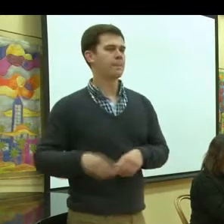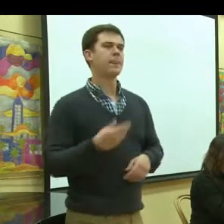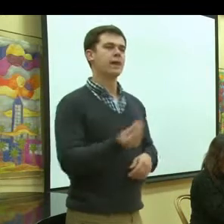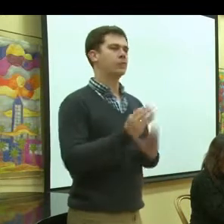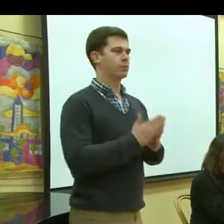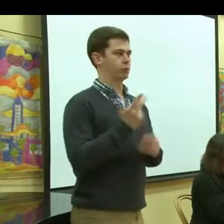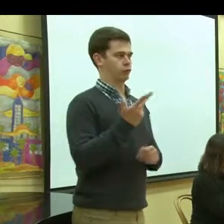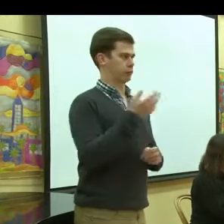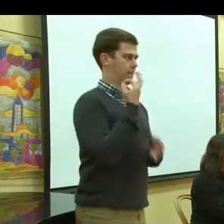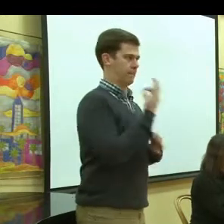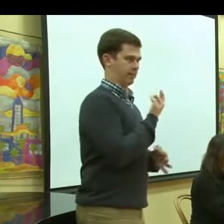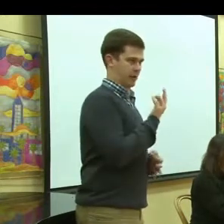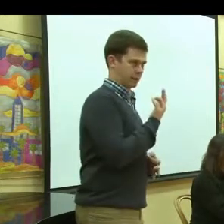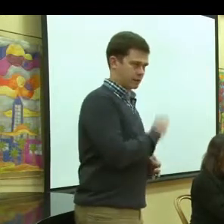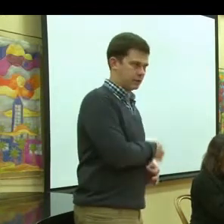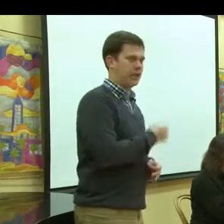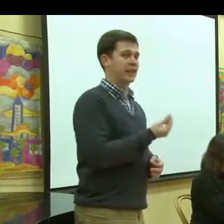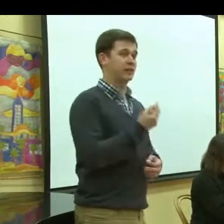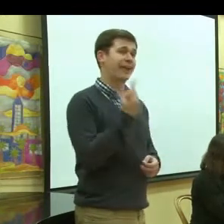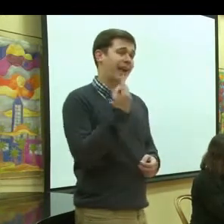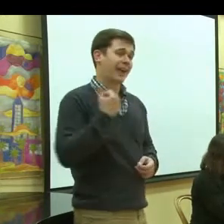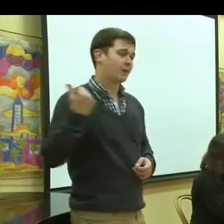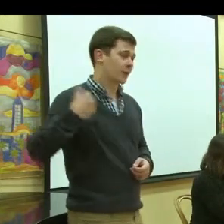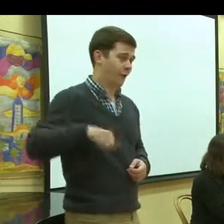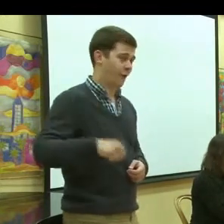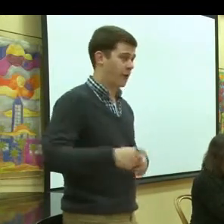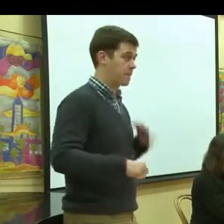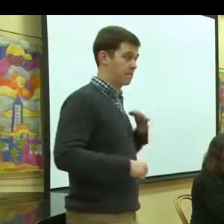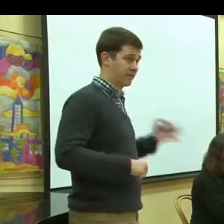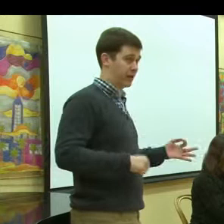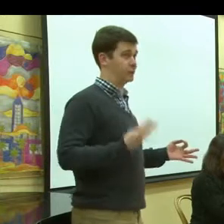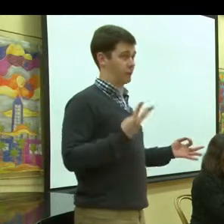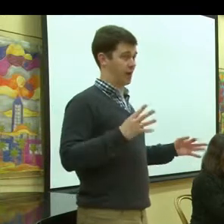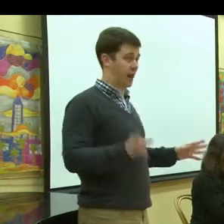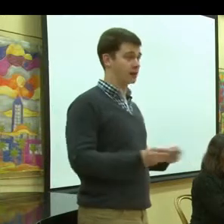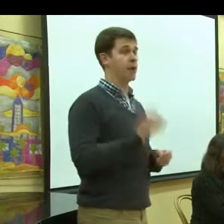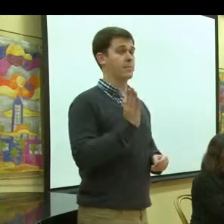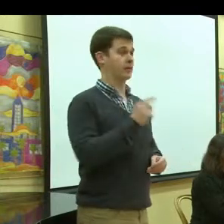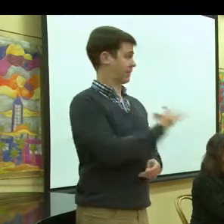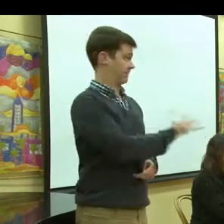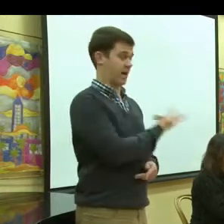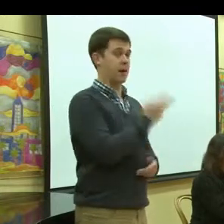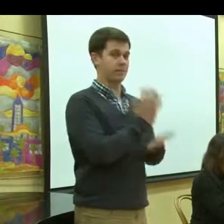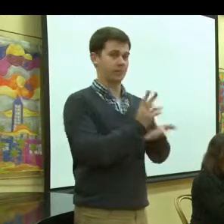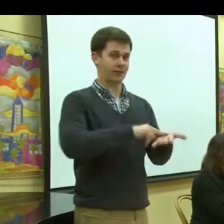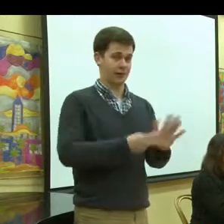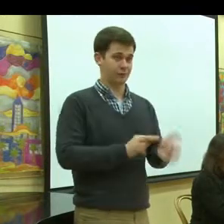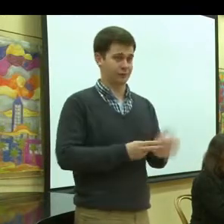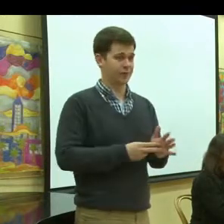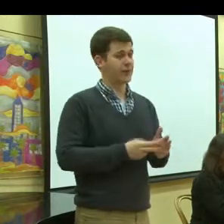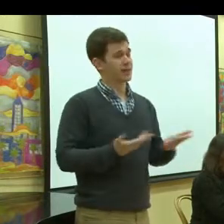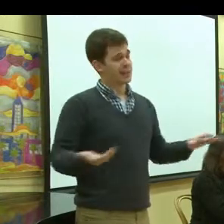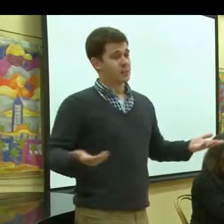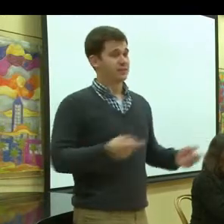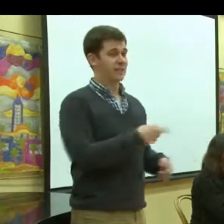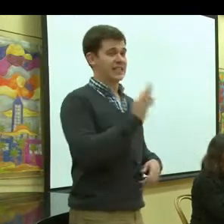3 pytania od Państwa, potem na sam koniec jeszcze moje i Sylwia i Krystian zatańczą. Sylwia jest w ciąży, nawet